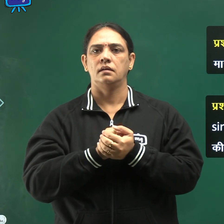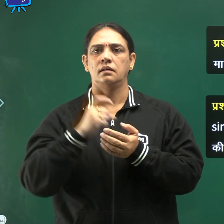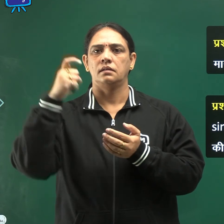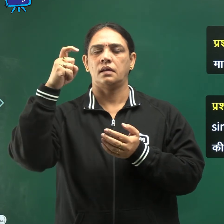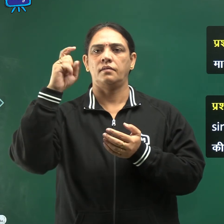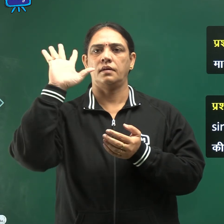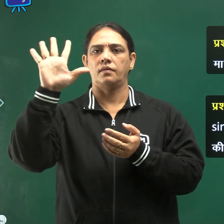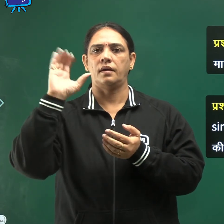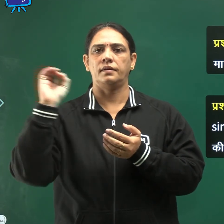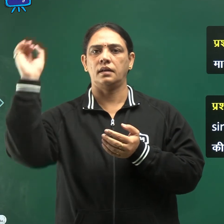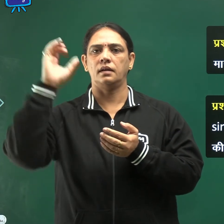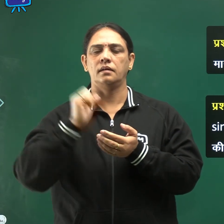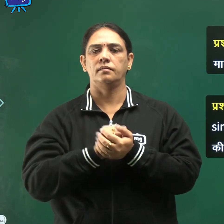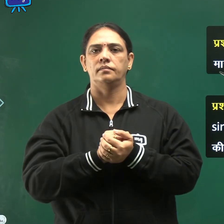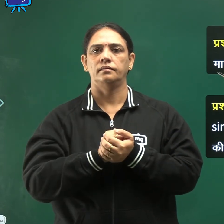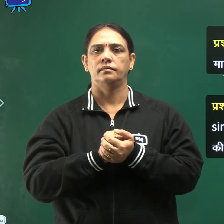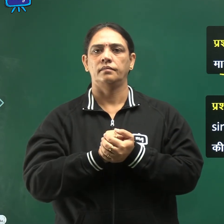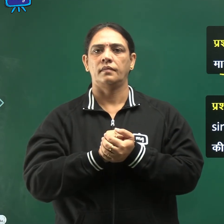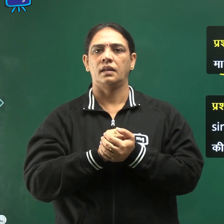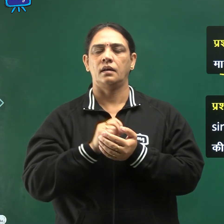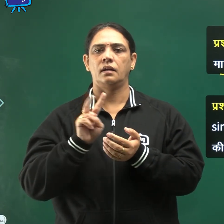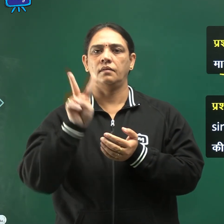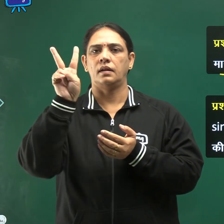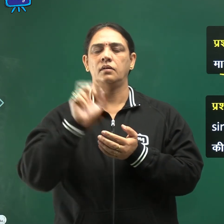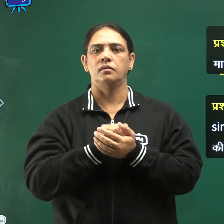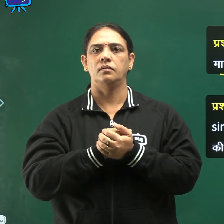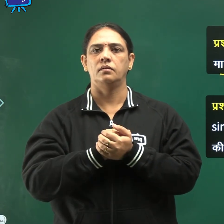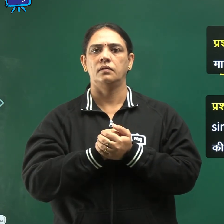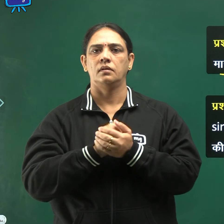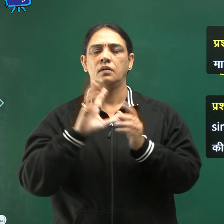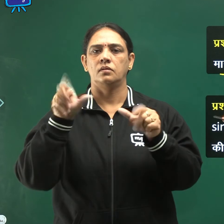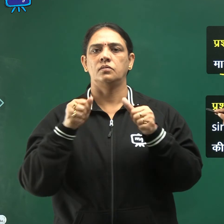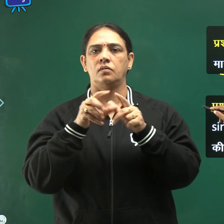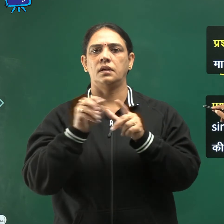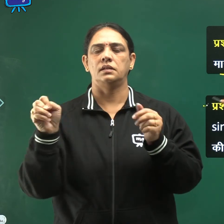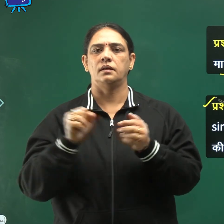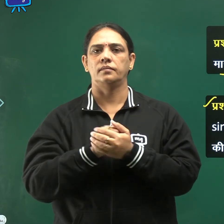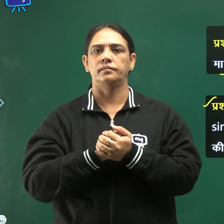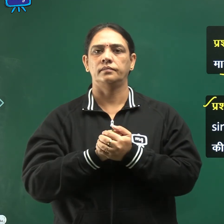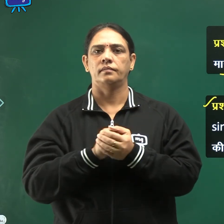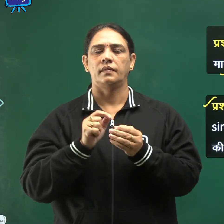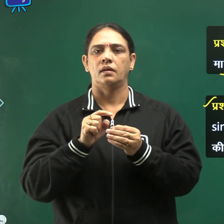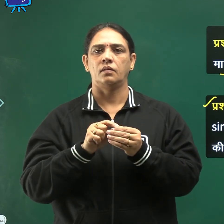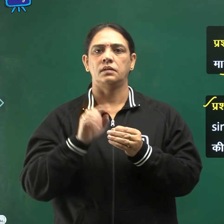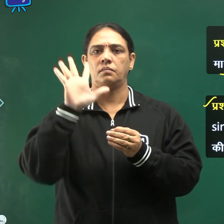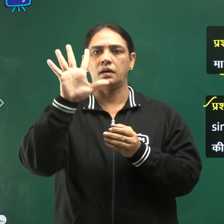75 डिग्री का मान ज्ञात कीजिए। प्रश्न